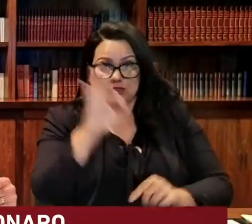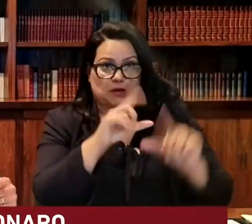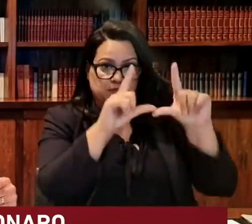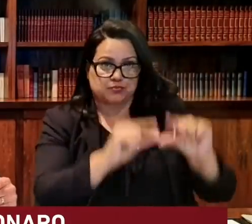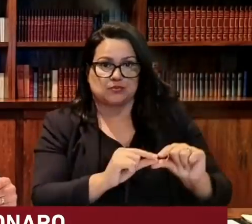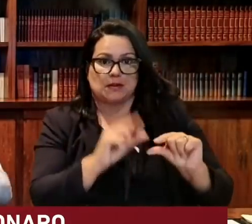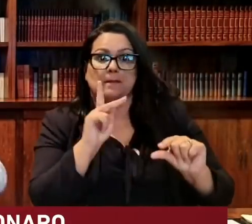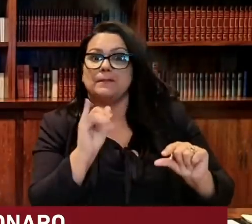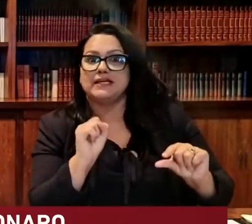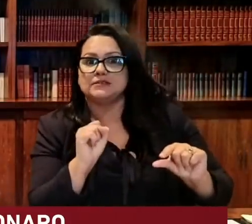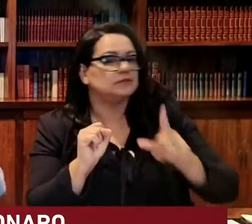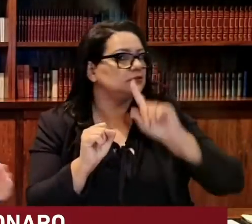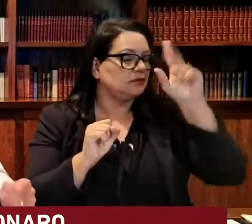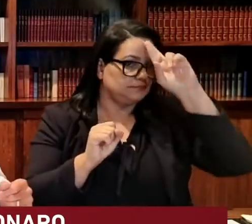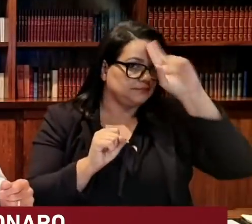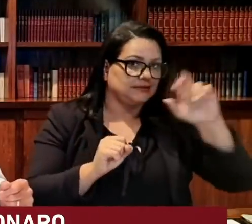de...